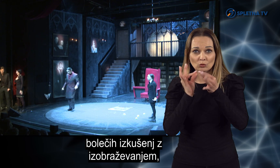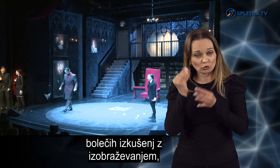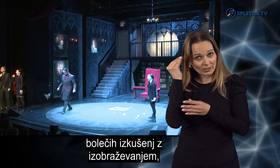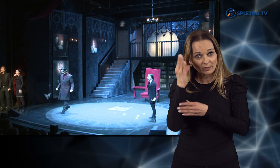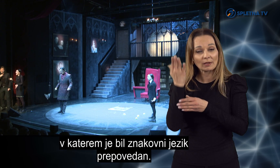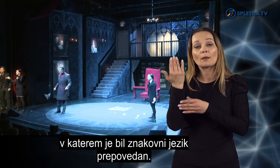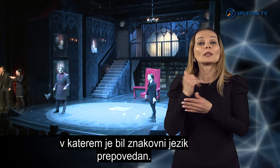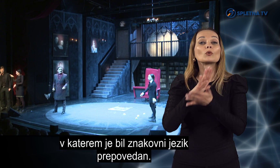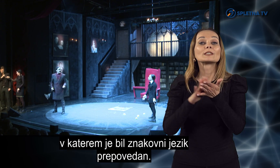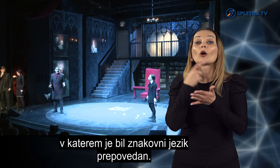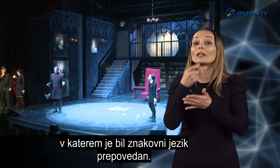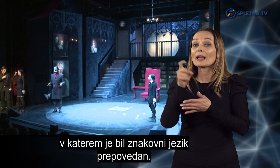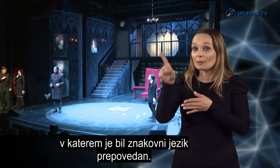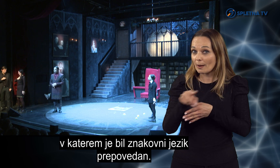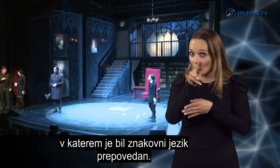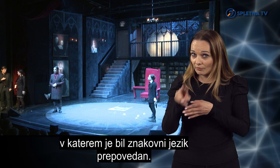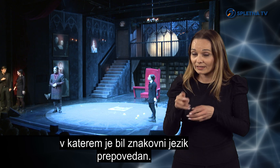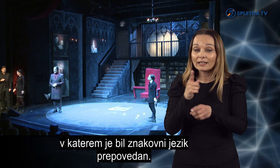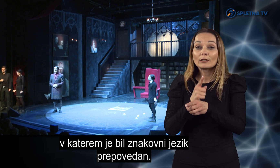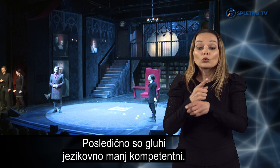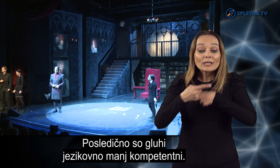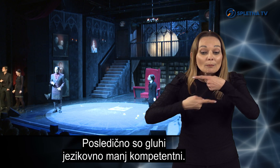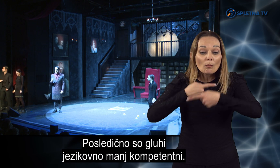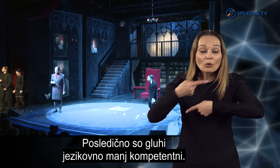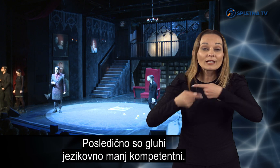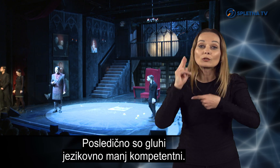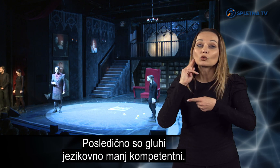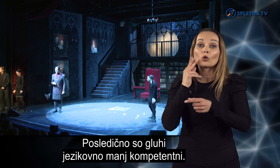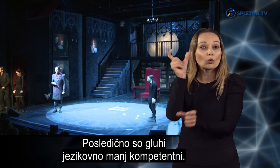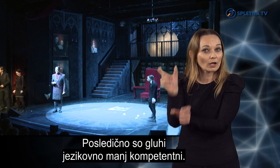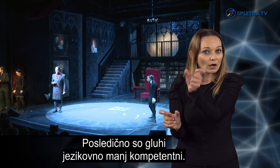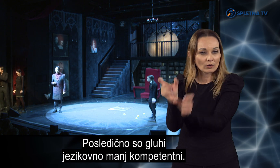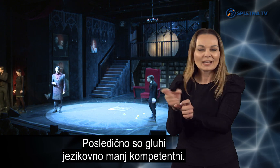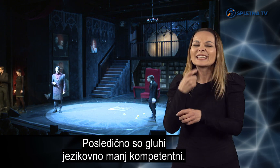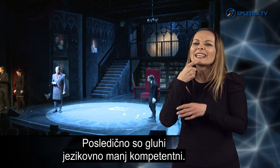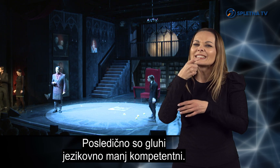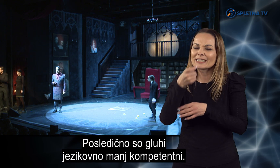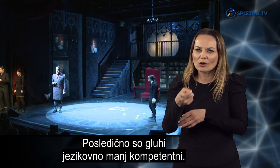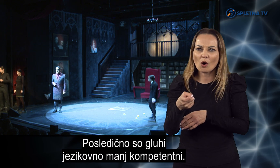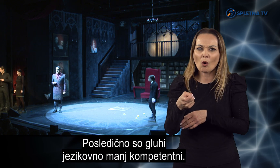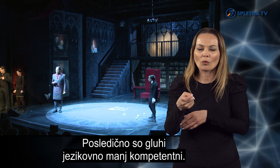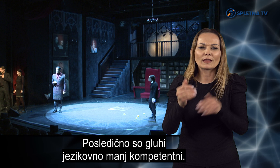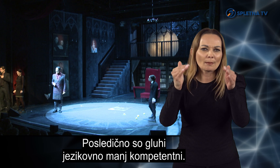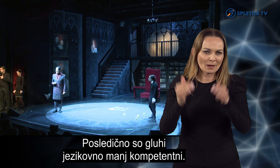kjer je bil znakovni jezik prepovedan in posledično so gluhe osebe jezikovno manj